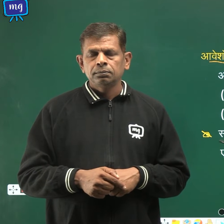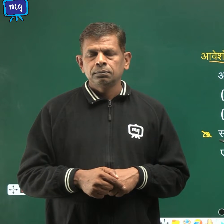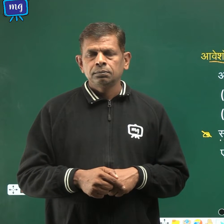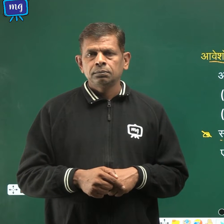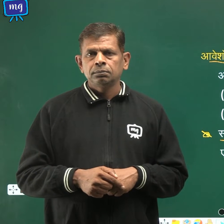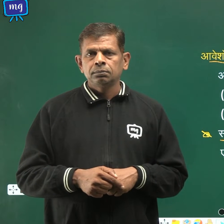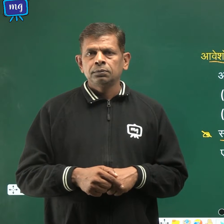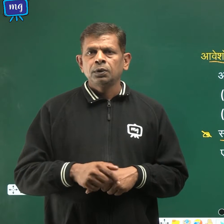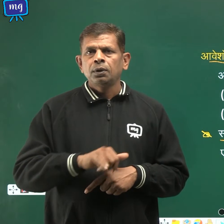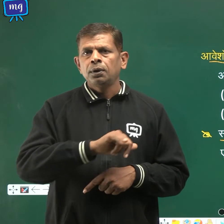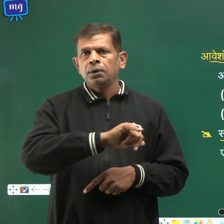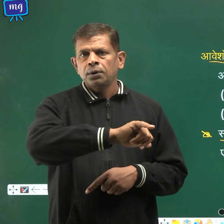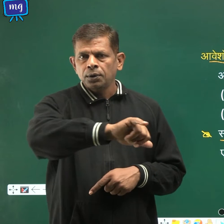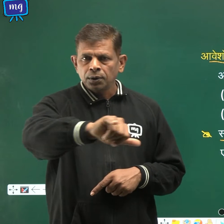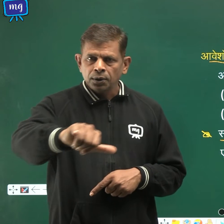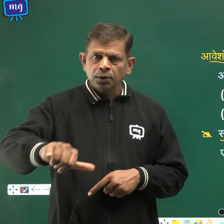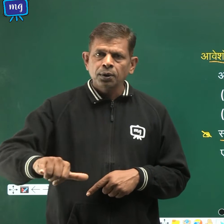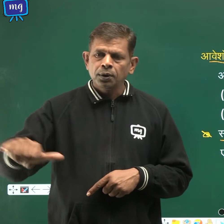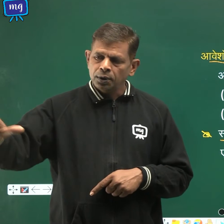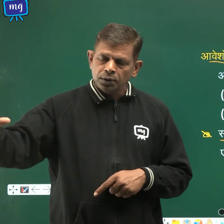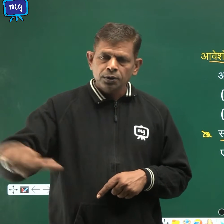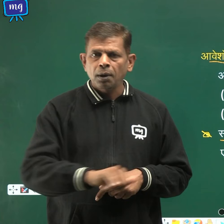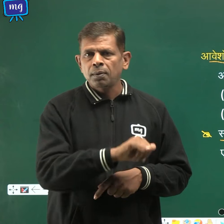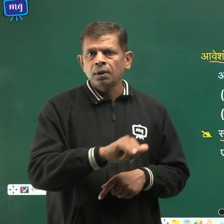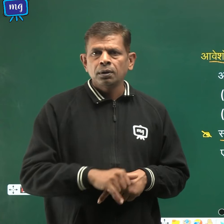सजातीय या एक ही प्रकार के